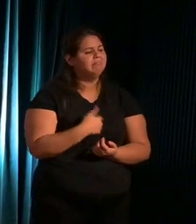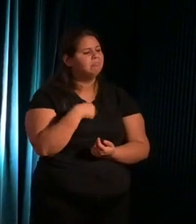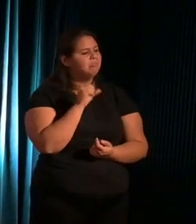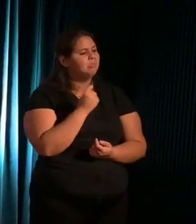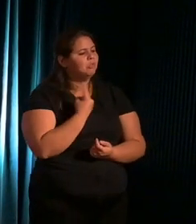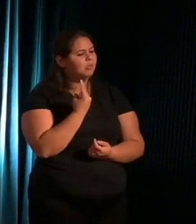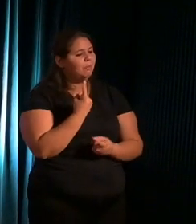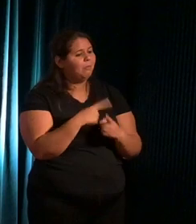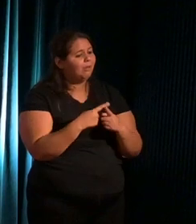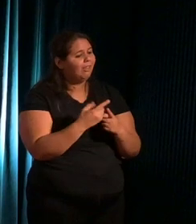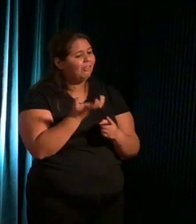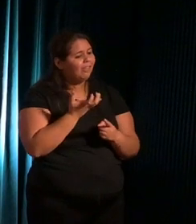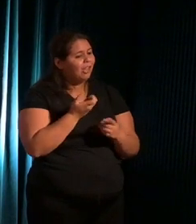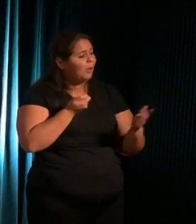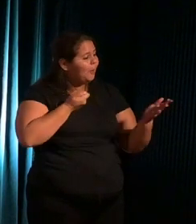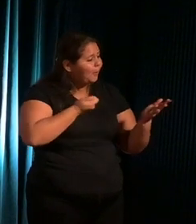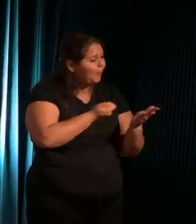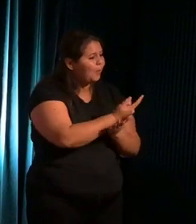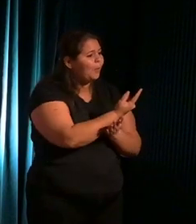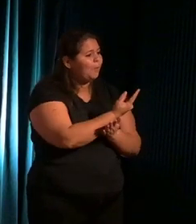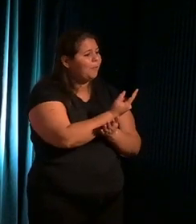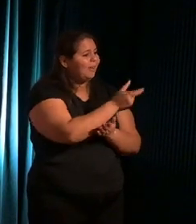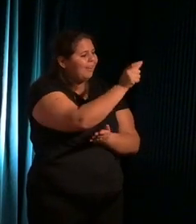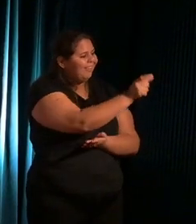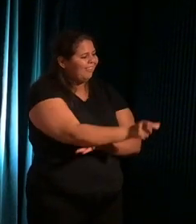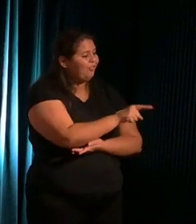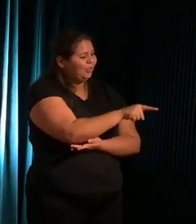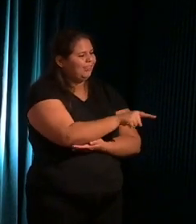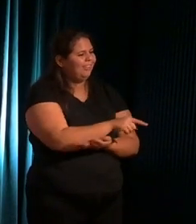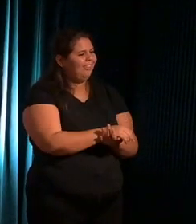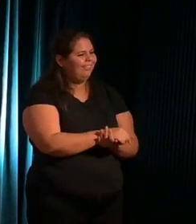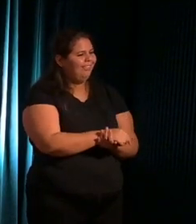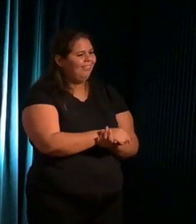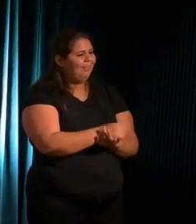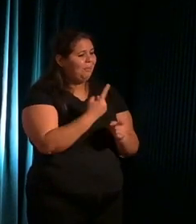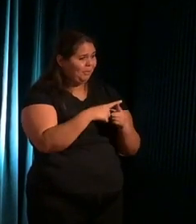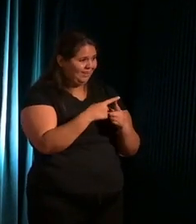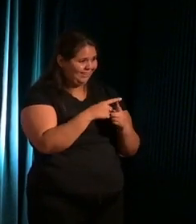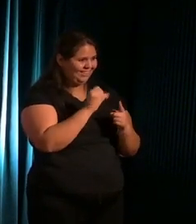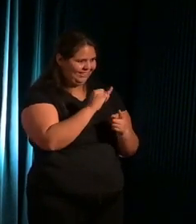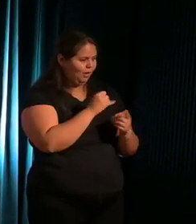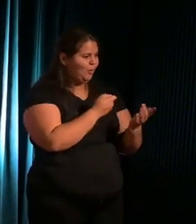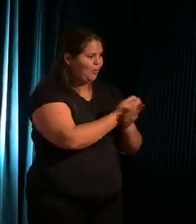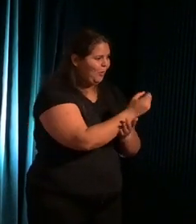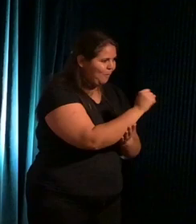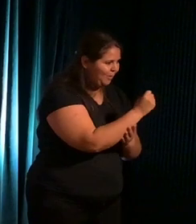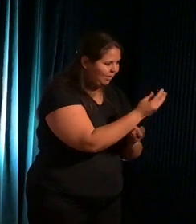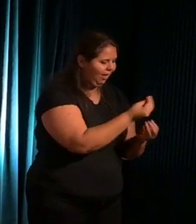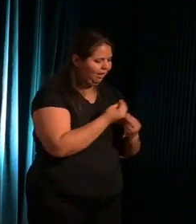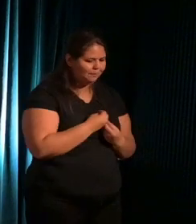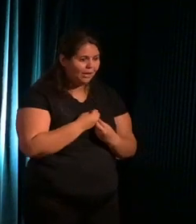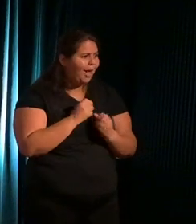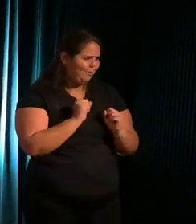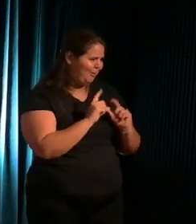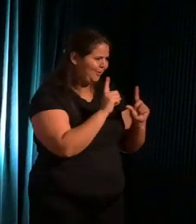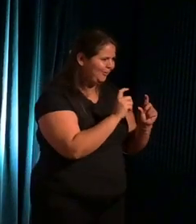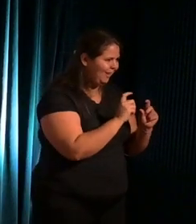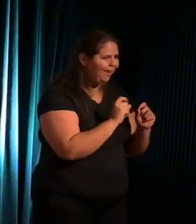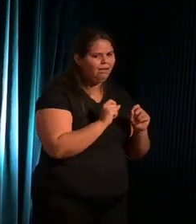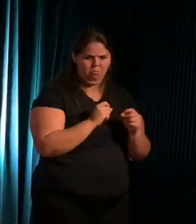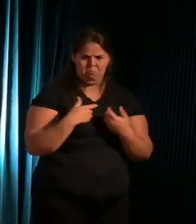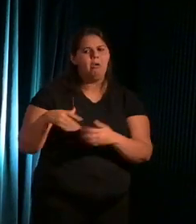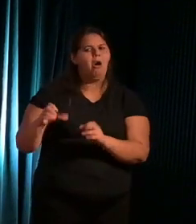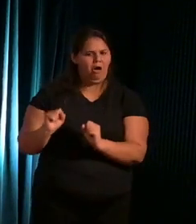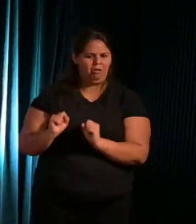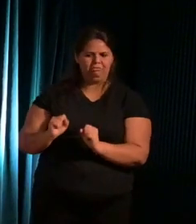estou, é que eu queria comprá-lo, para que ele não dissesse não, que eu queria fotografá-lo,